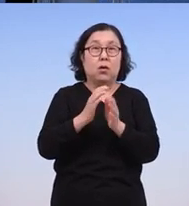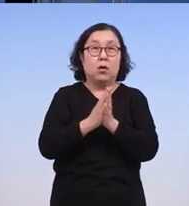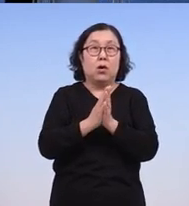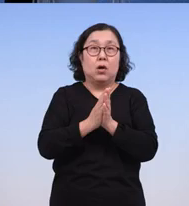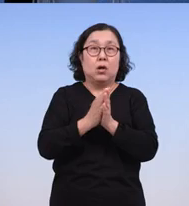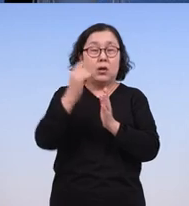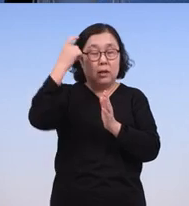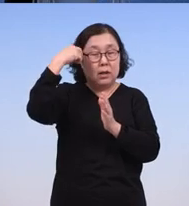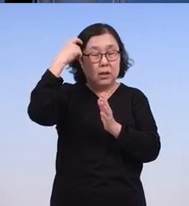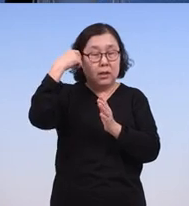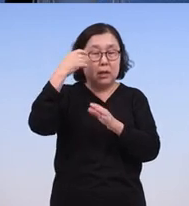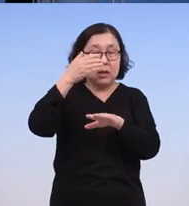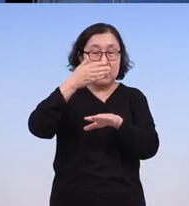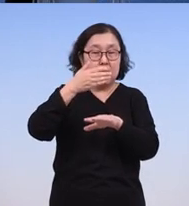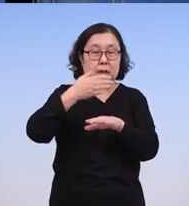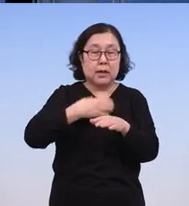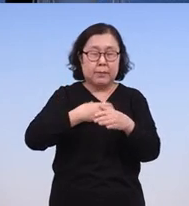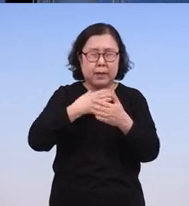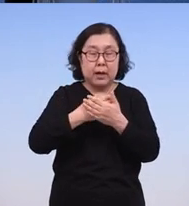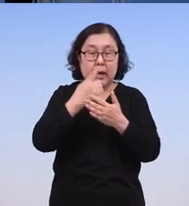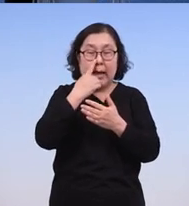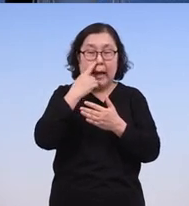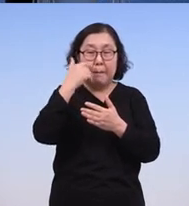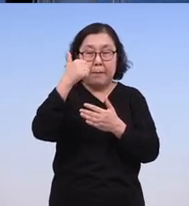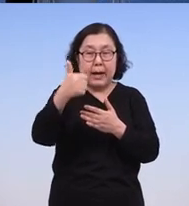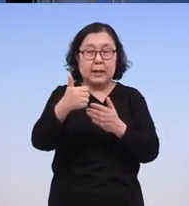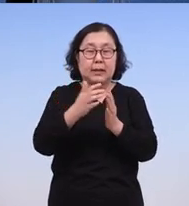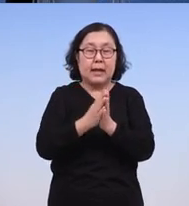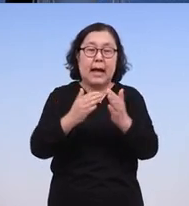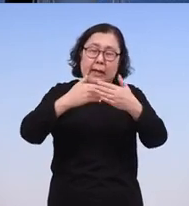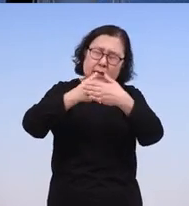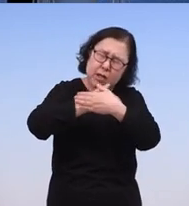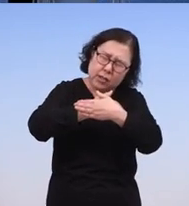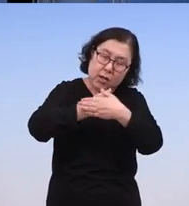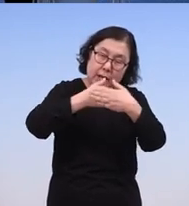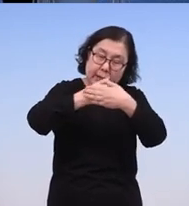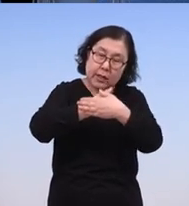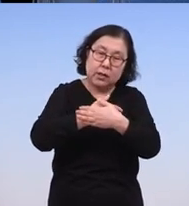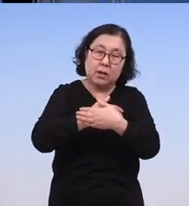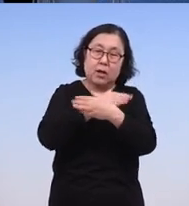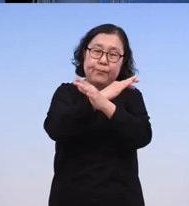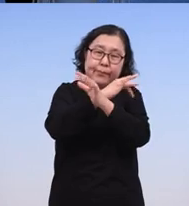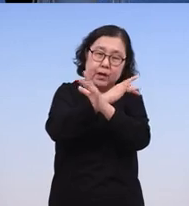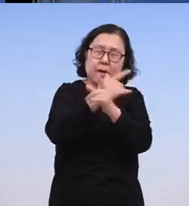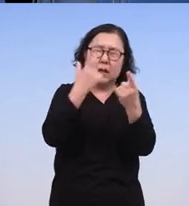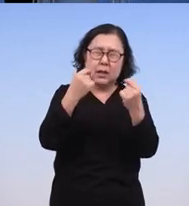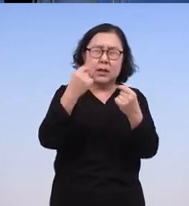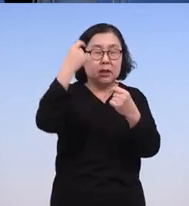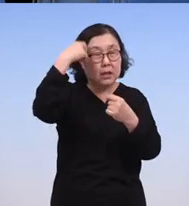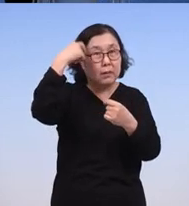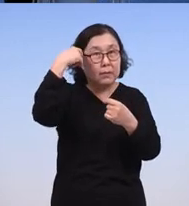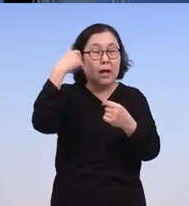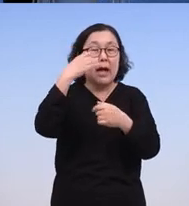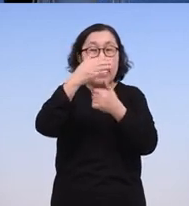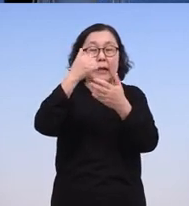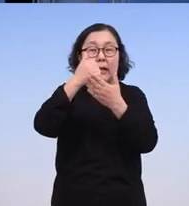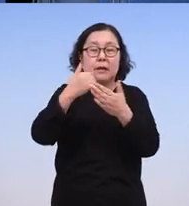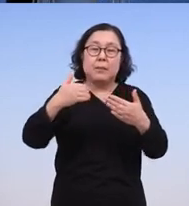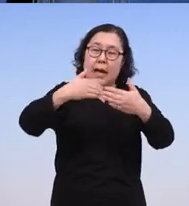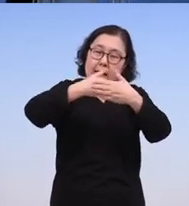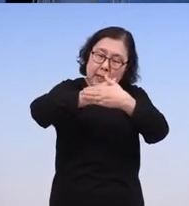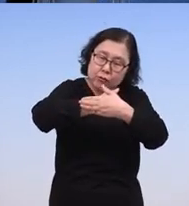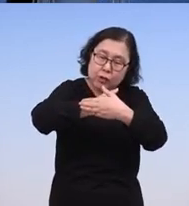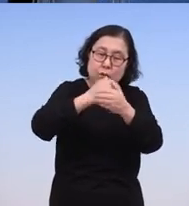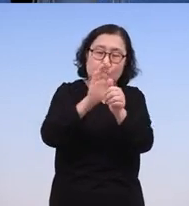감정은 아빠에게 그냥 안겨 어리광 부리는 마음이 들었습니다. 분명히 하나님이 안아주시고 위로해